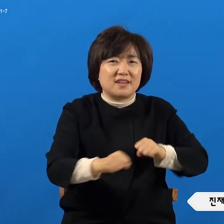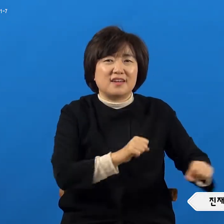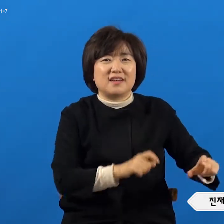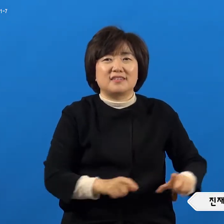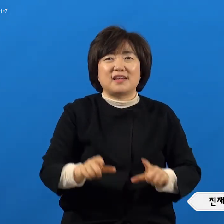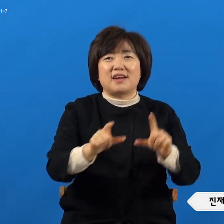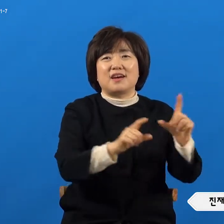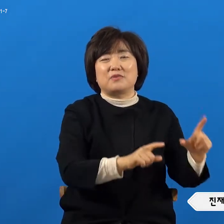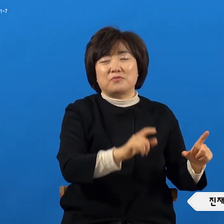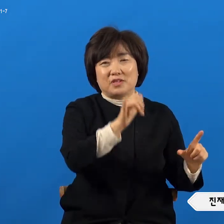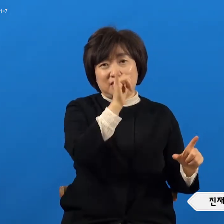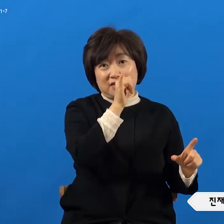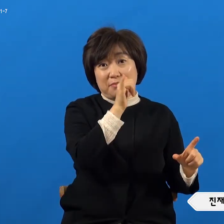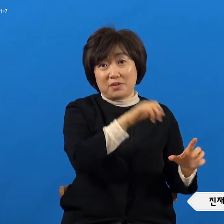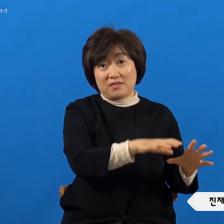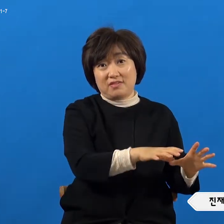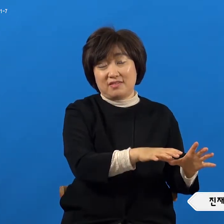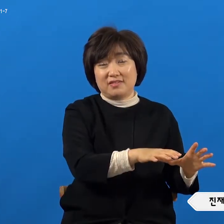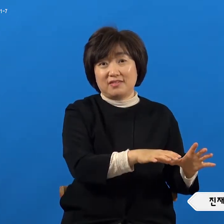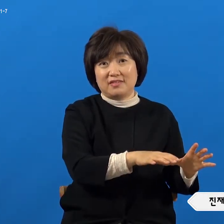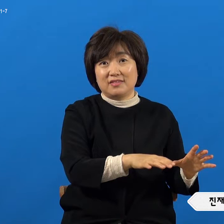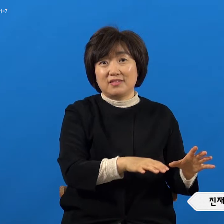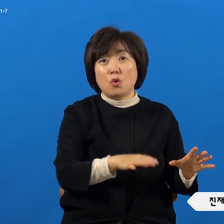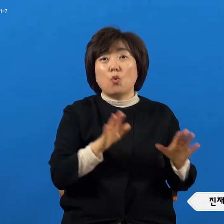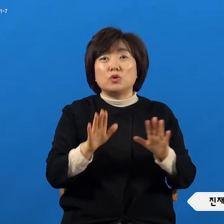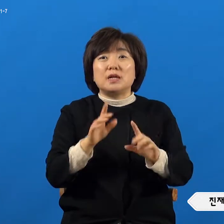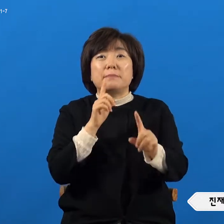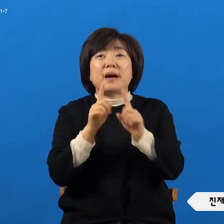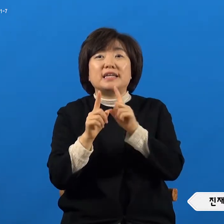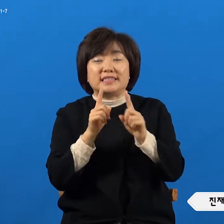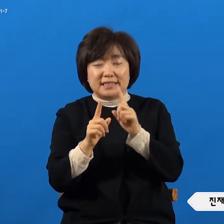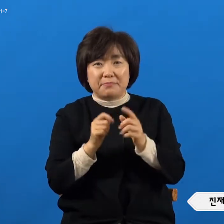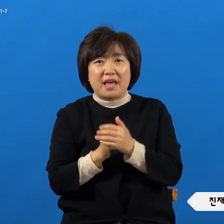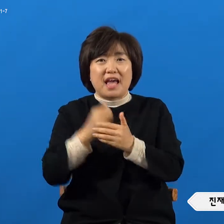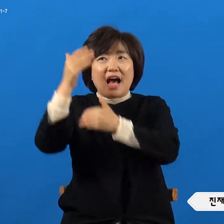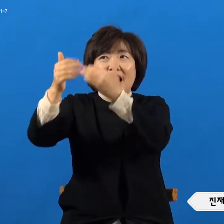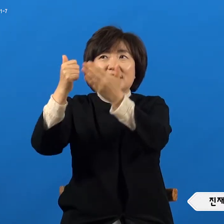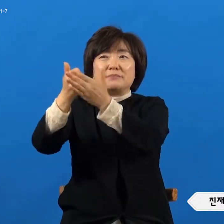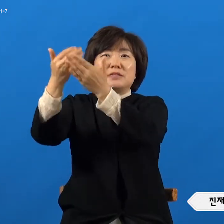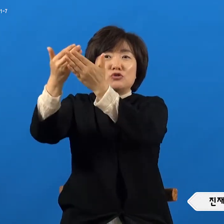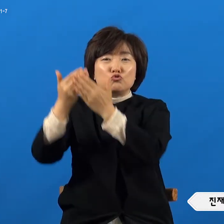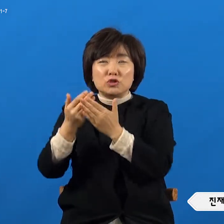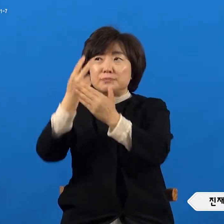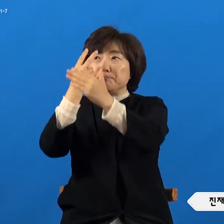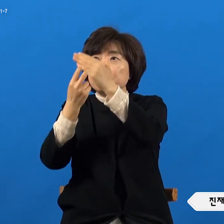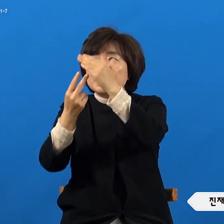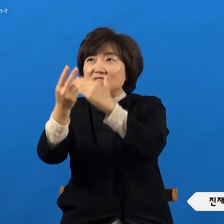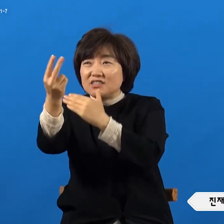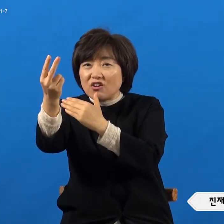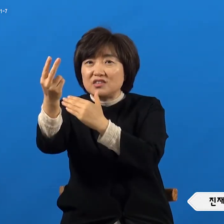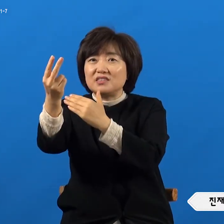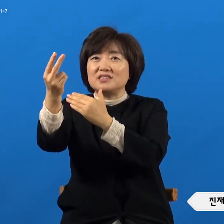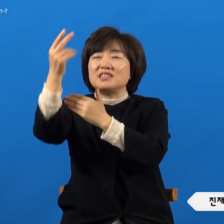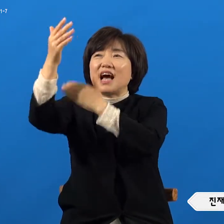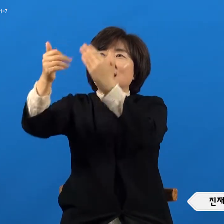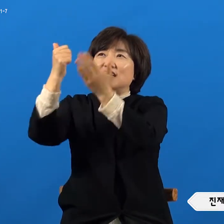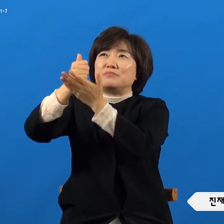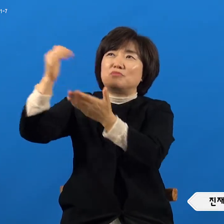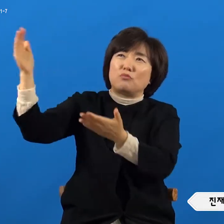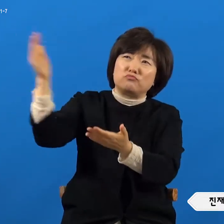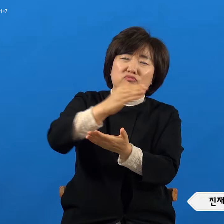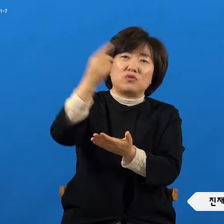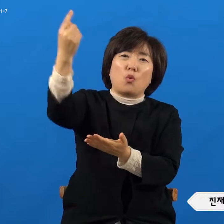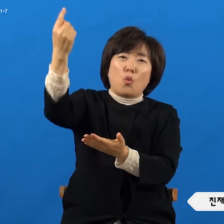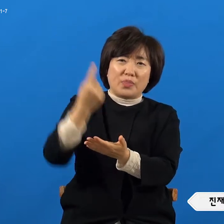있다면, 오늘 성경은 하나님이 주신 비전은 바로 하나님에게서부터 나온다는